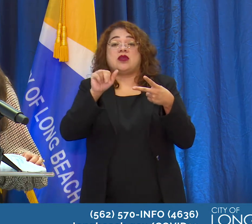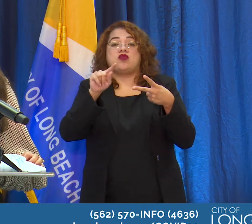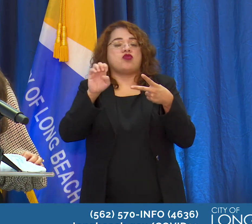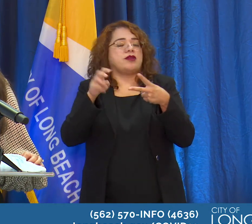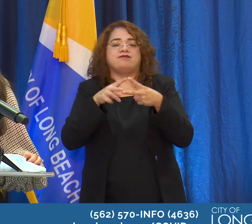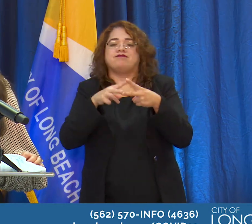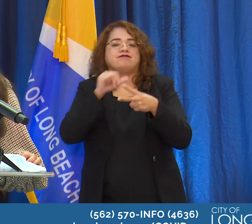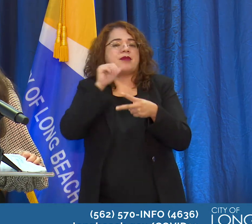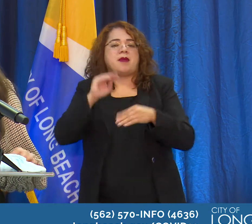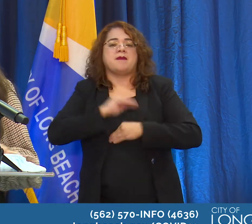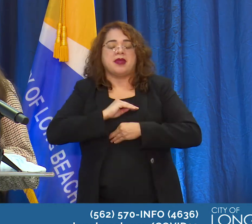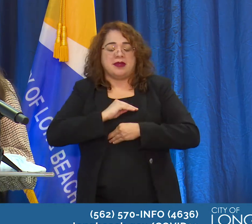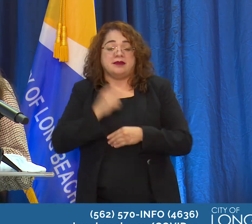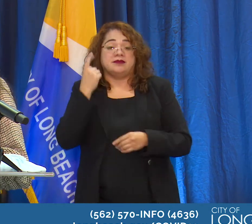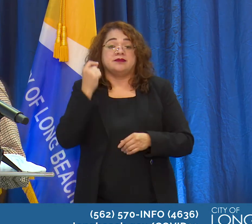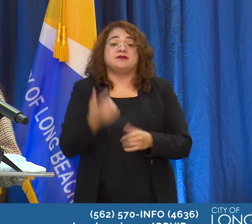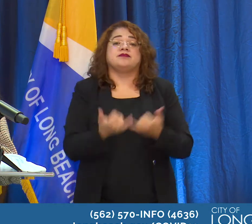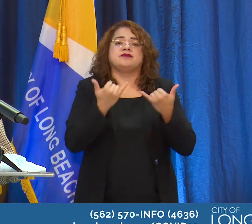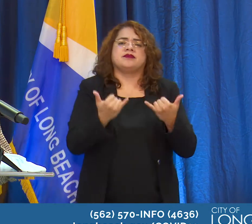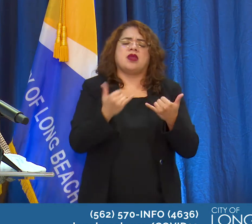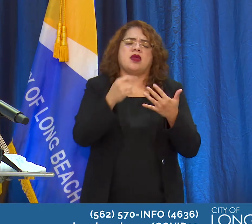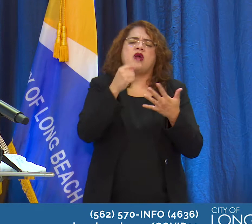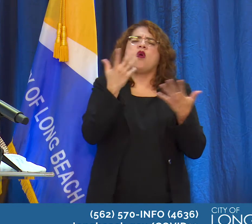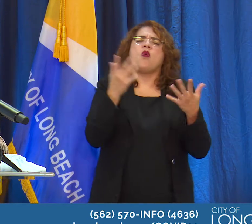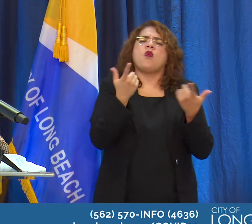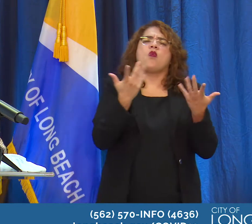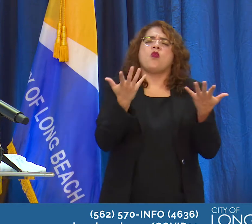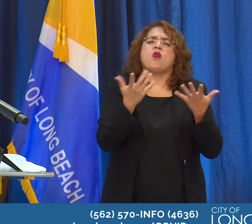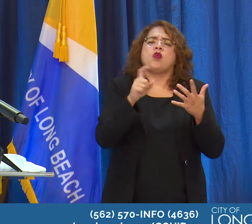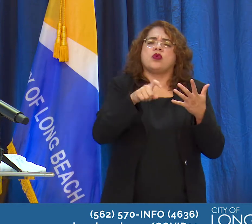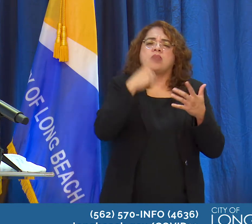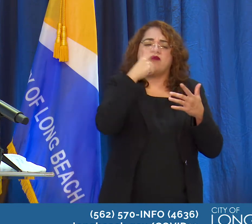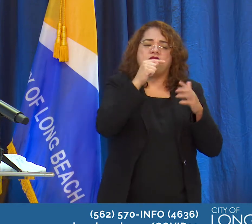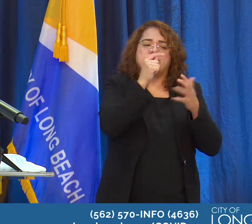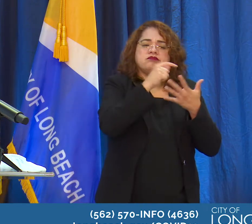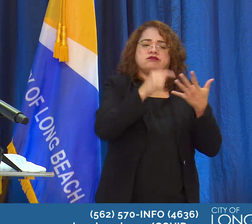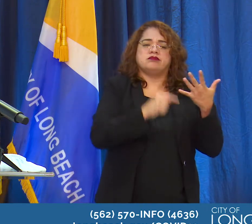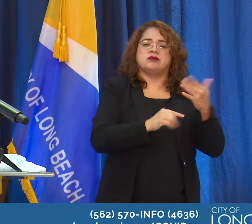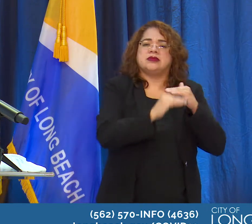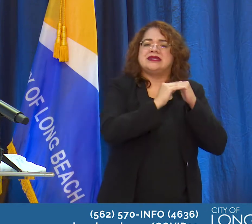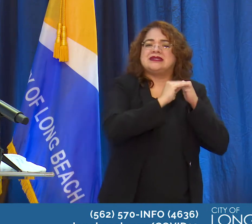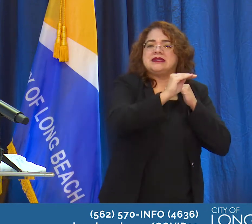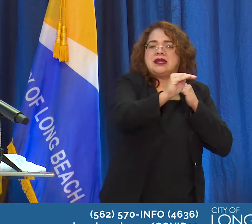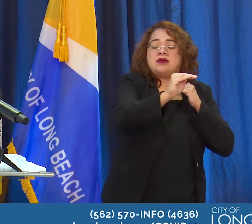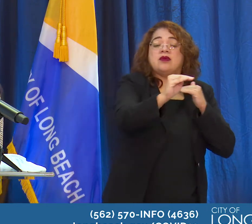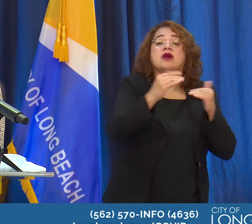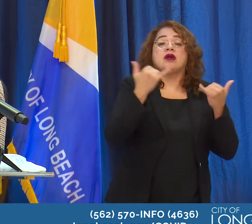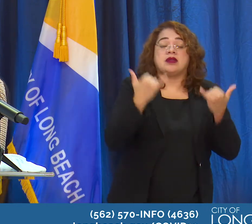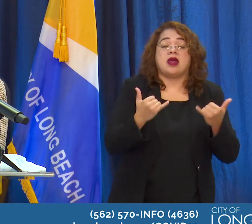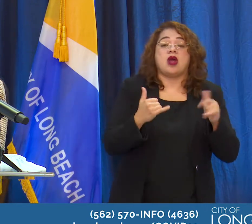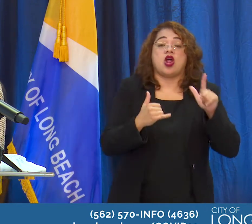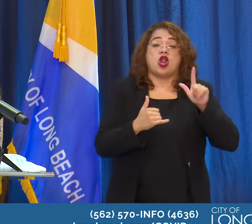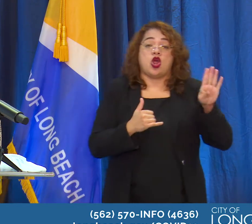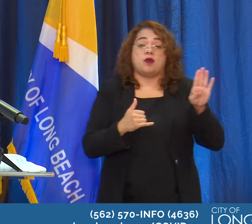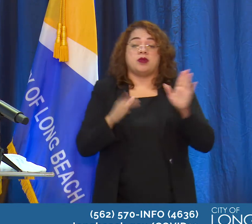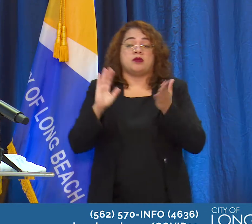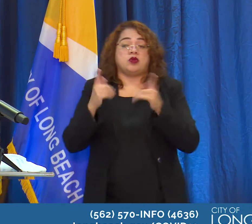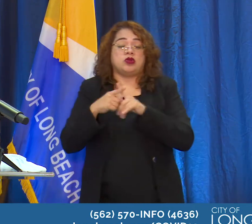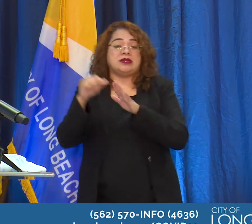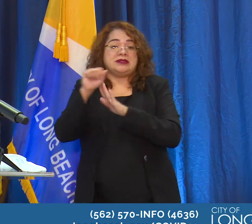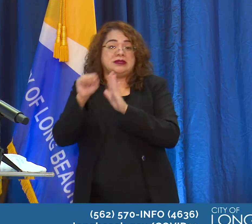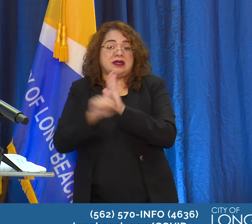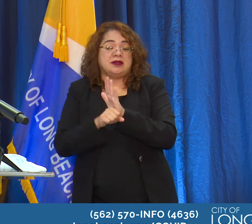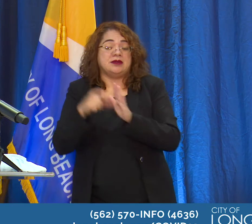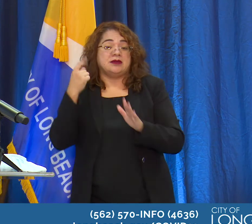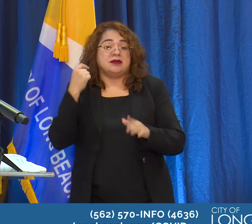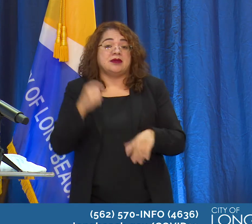de estabilidad y voy a hablar un poco comparando a Long Beach con el estado. Acuérdense que